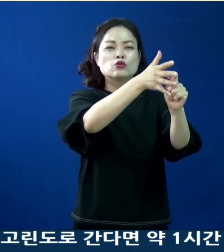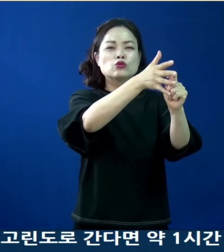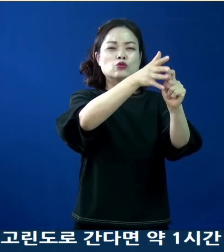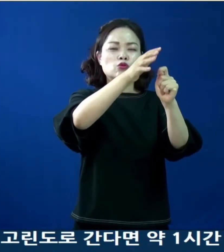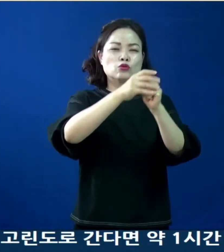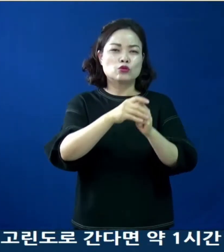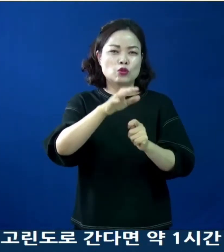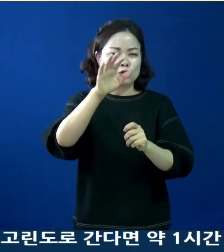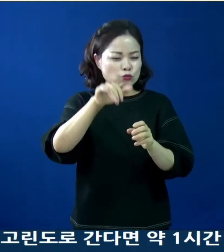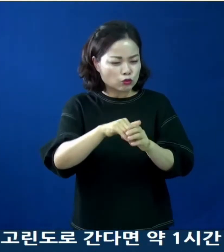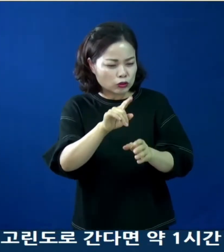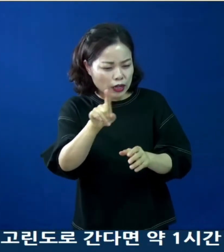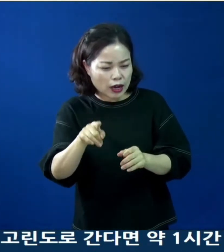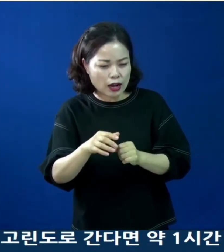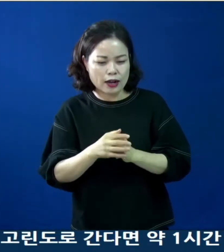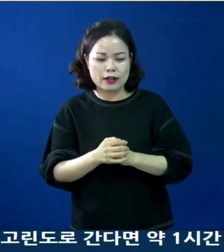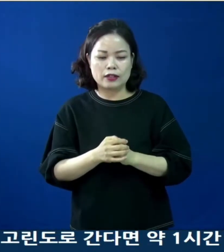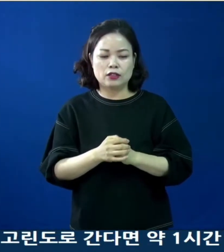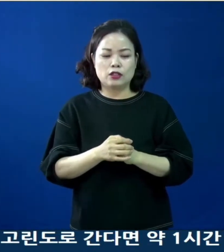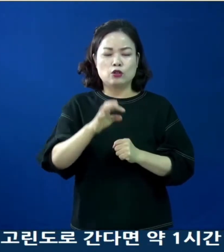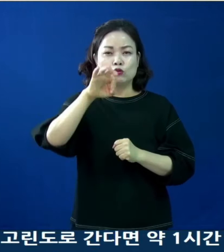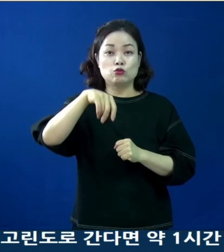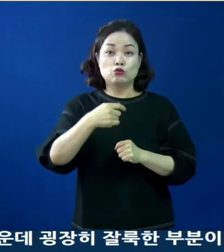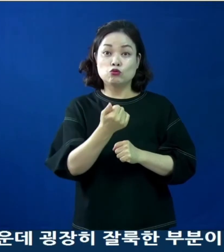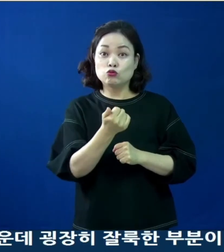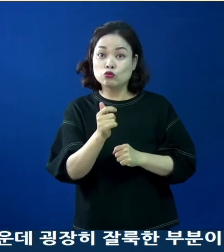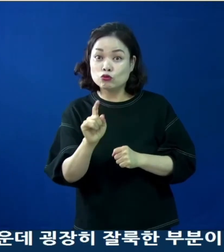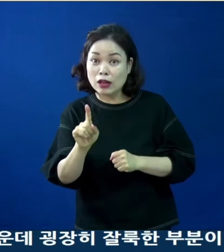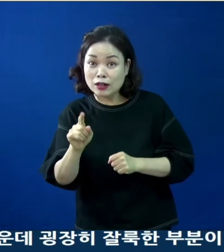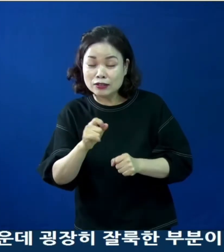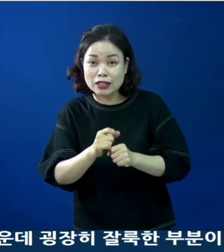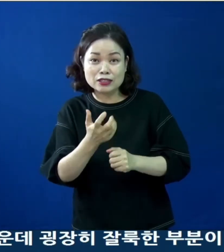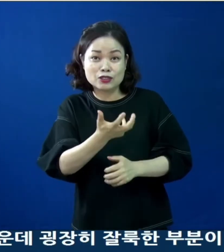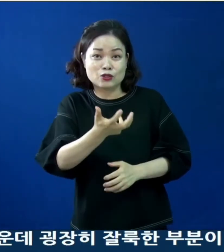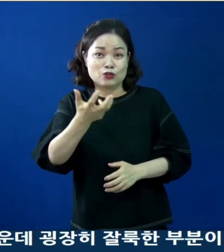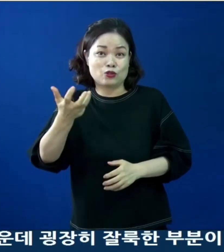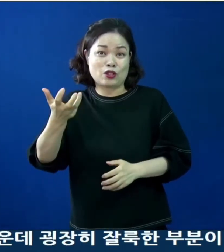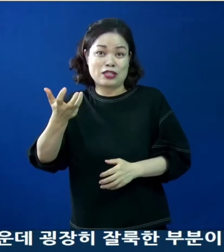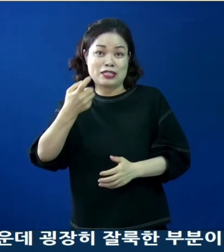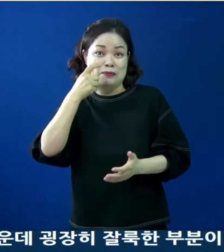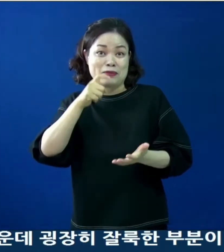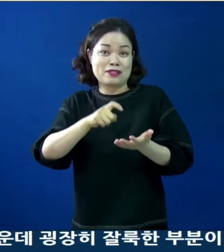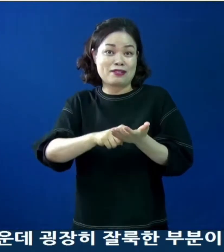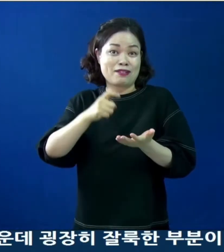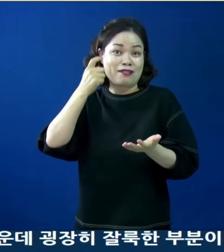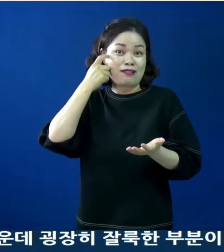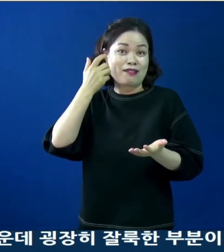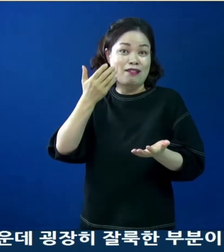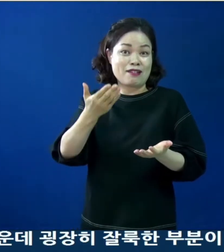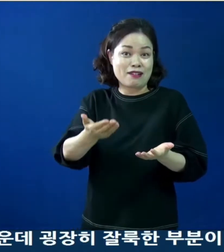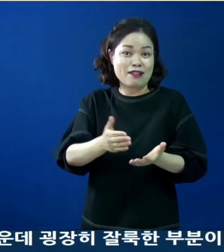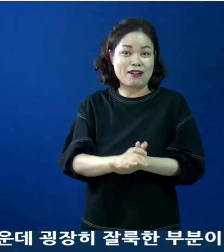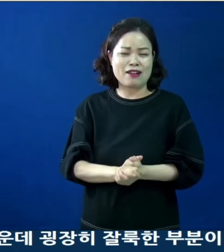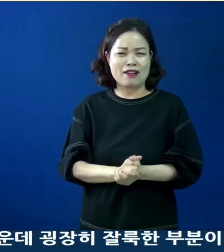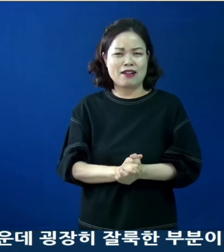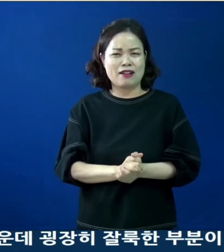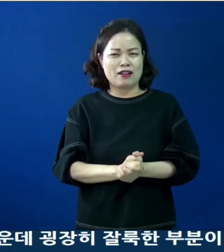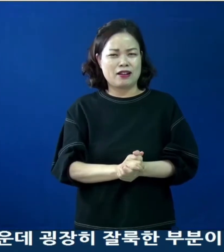있습니다. 저게다가 그 운하를 파버리면 아주 이동하기가 쉽지 않겠습니까? 그래서